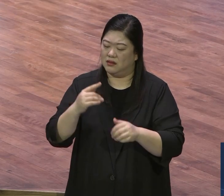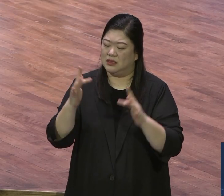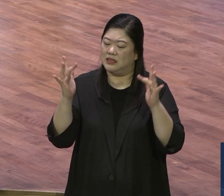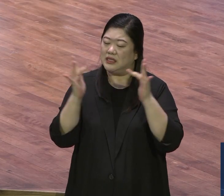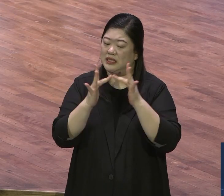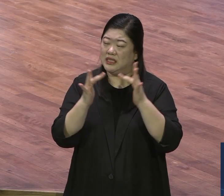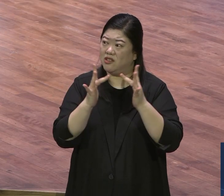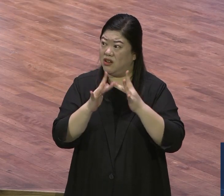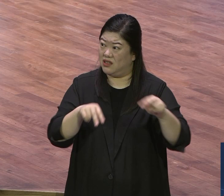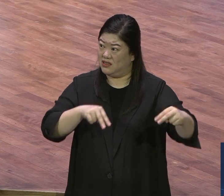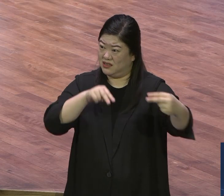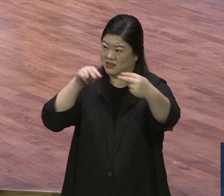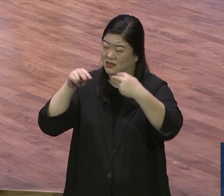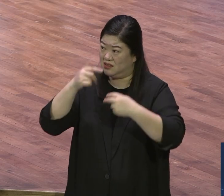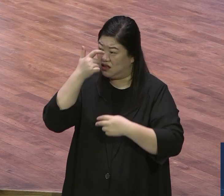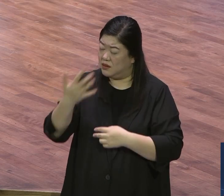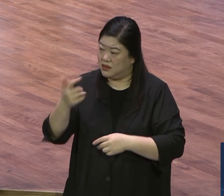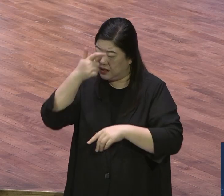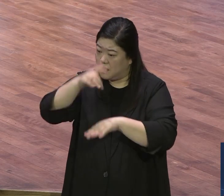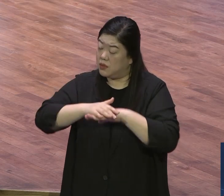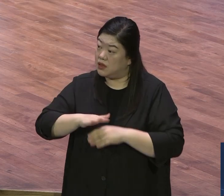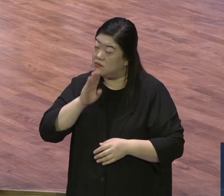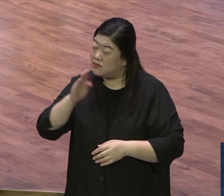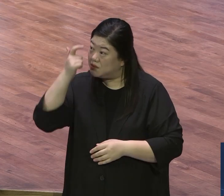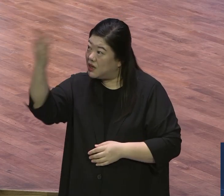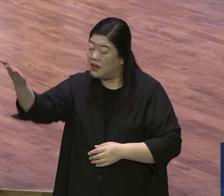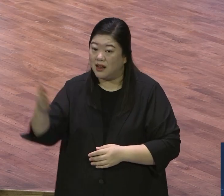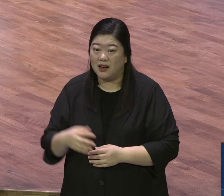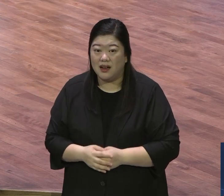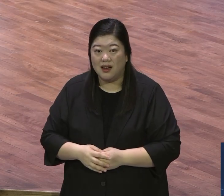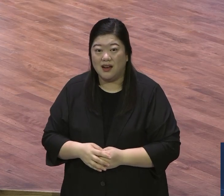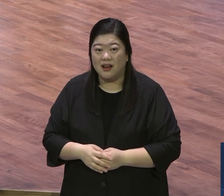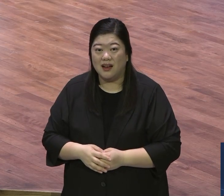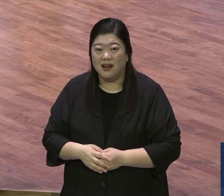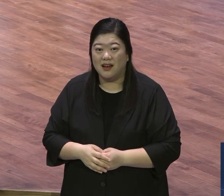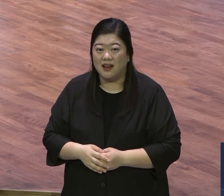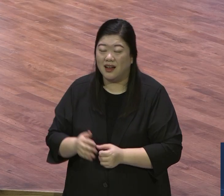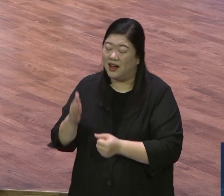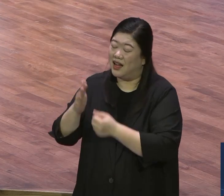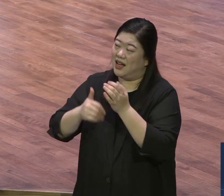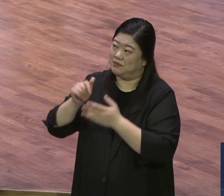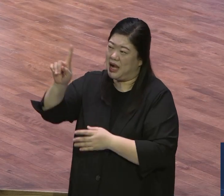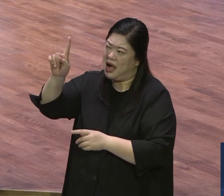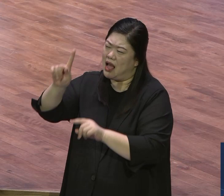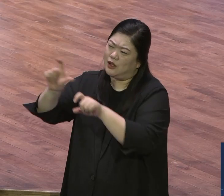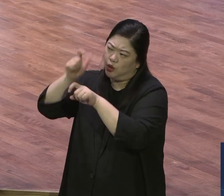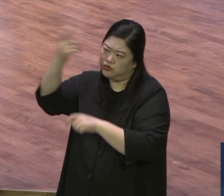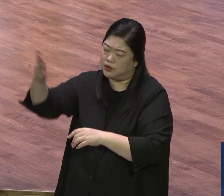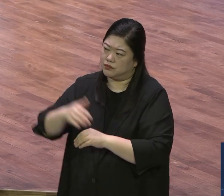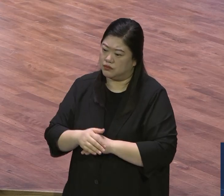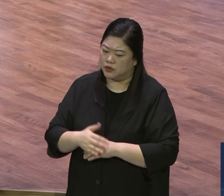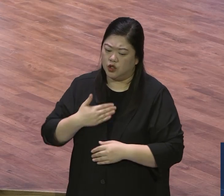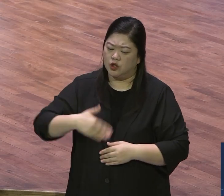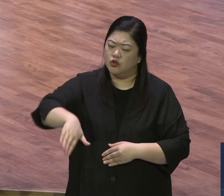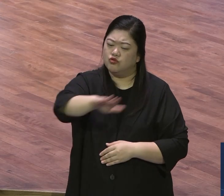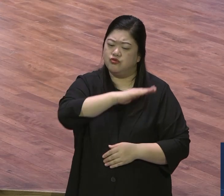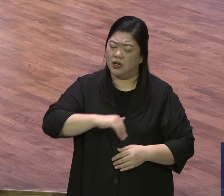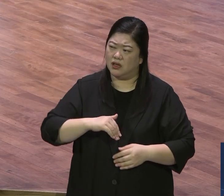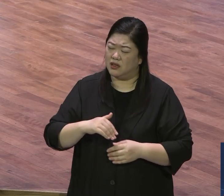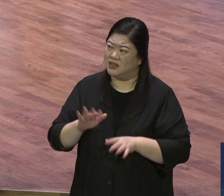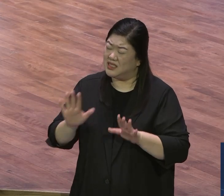비대면 예배를 들리게 하십니까? 하나님 우리가 얼마나 그동안 주를 실망시켰으면 이 나라를